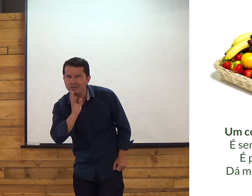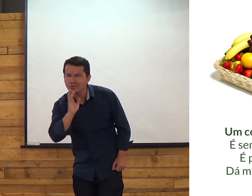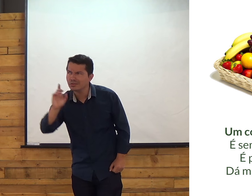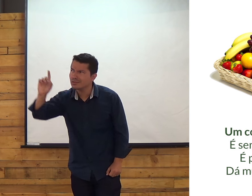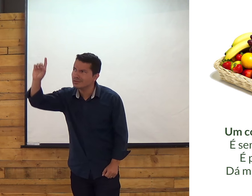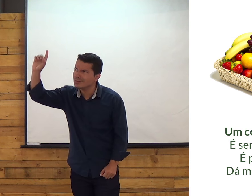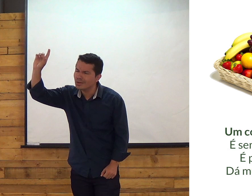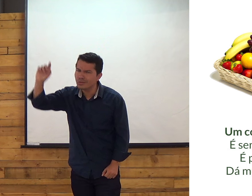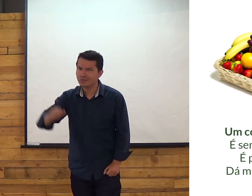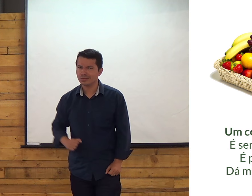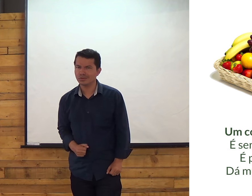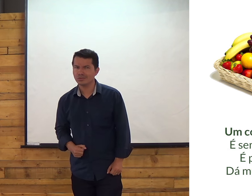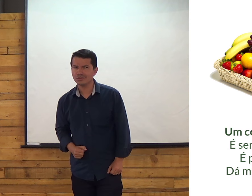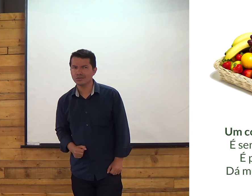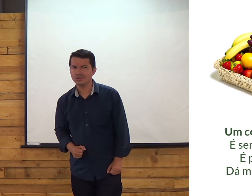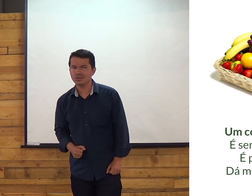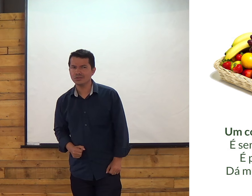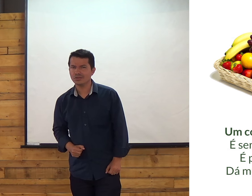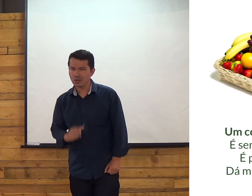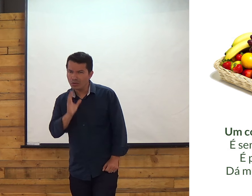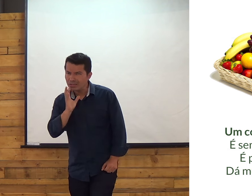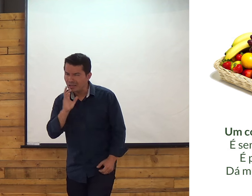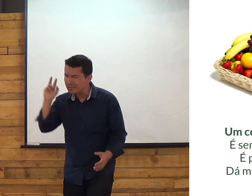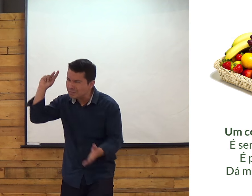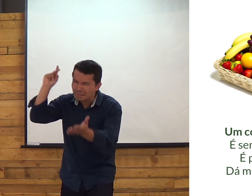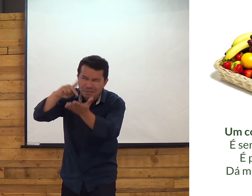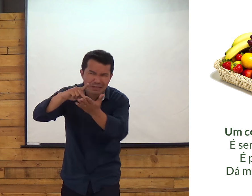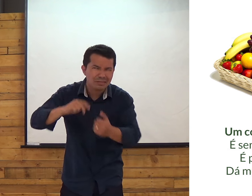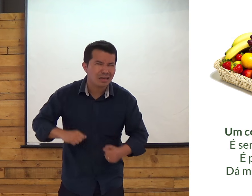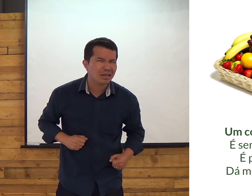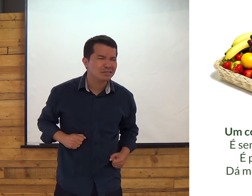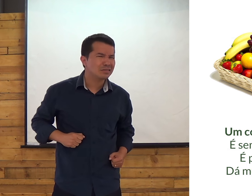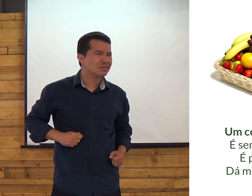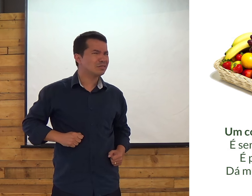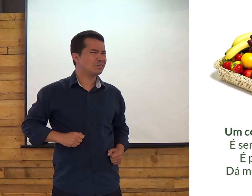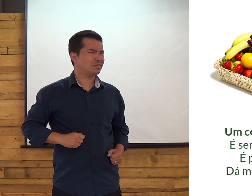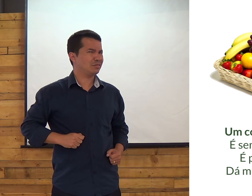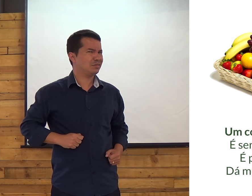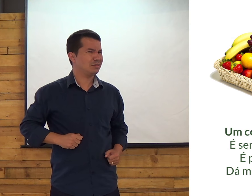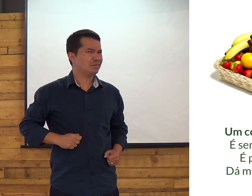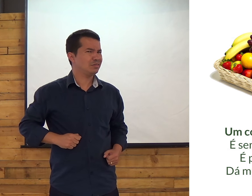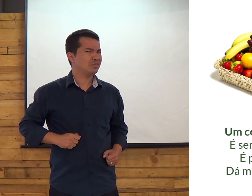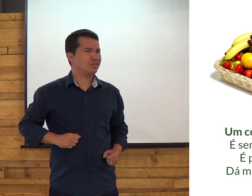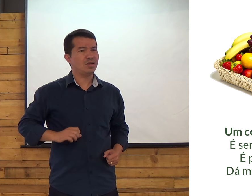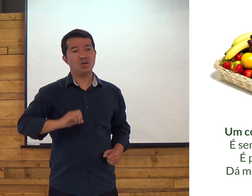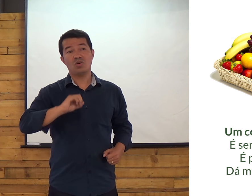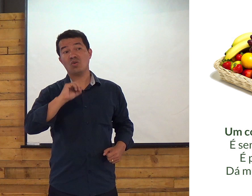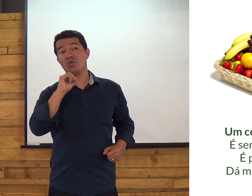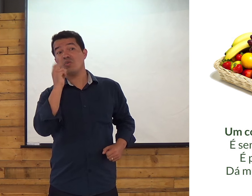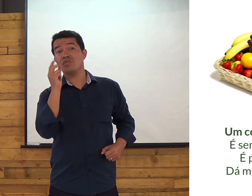Agora, você conhece a Deus? Você conhece verdadeiramente Deus?